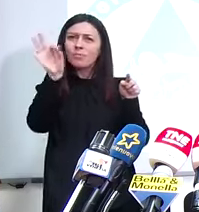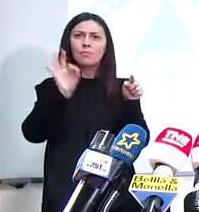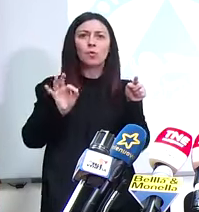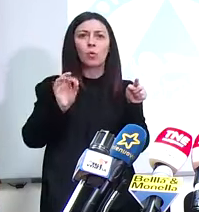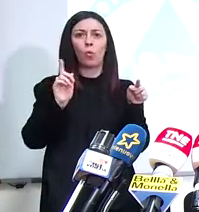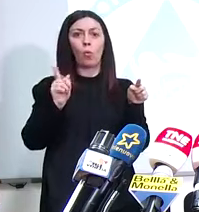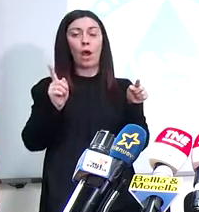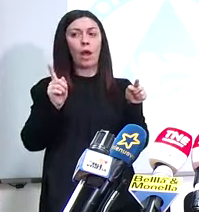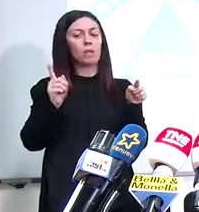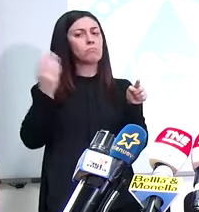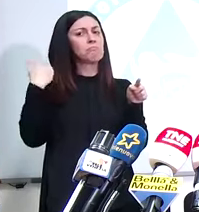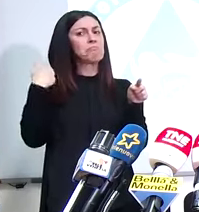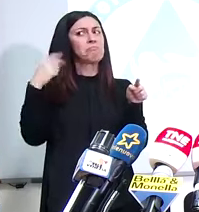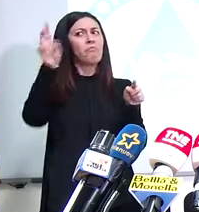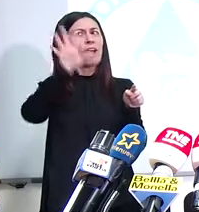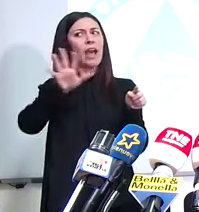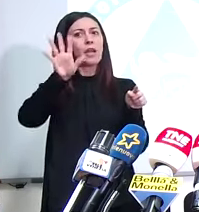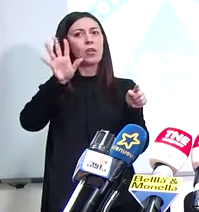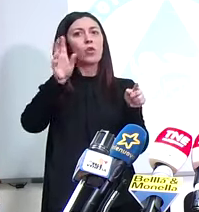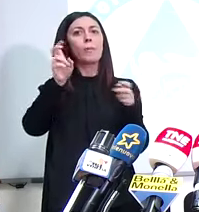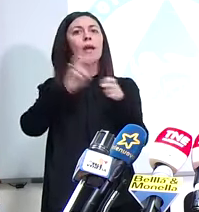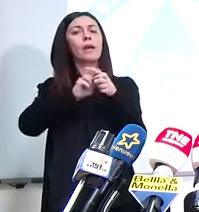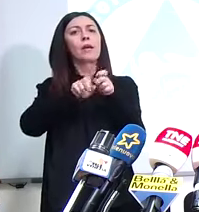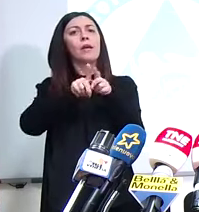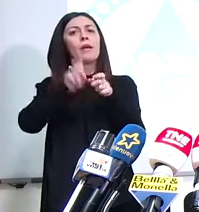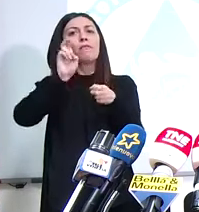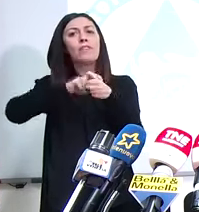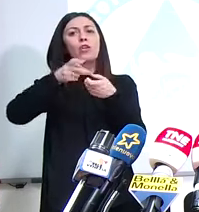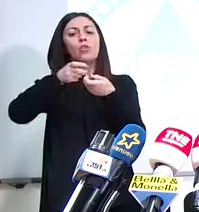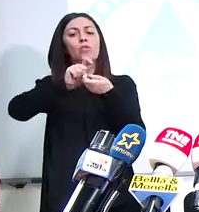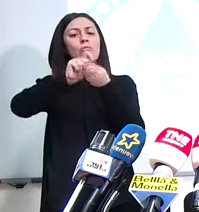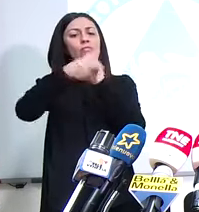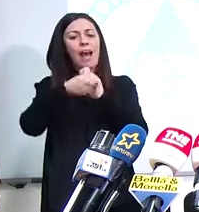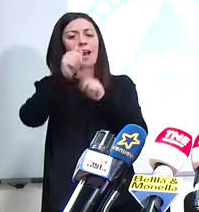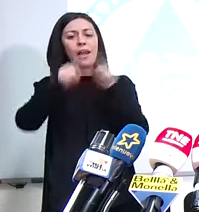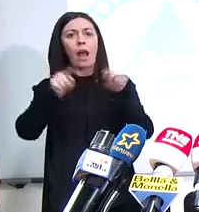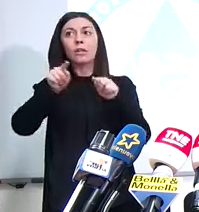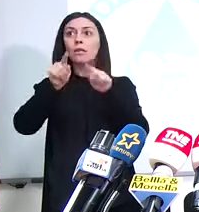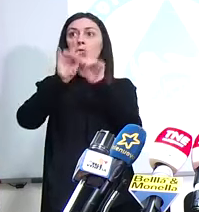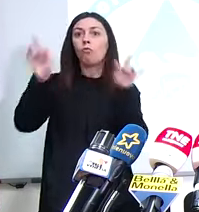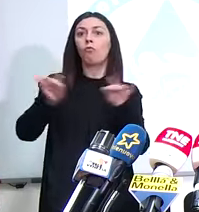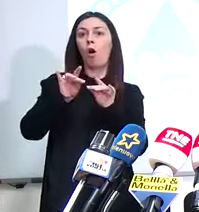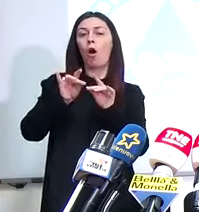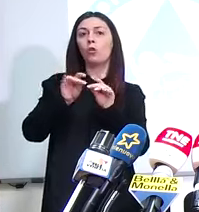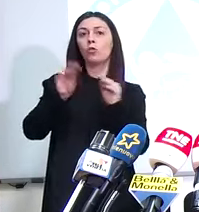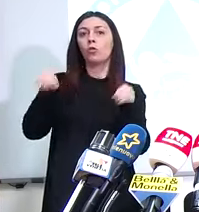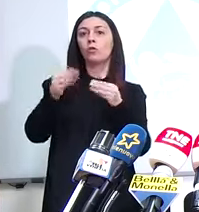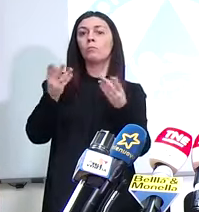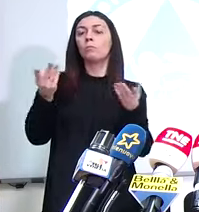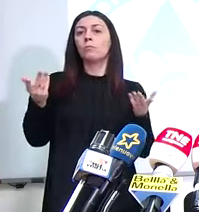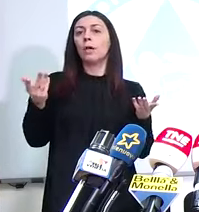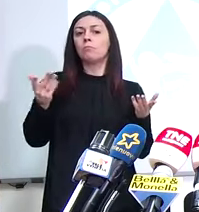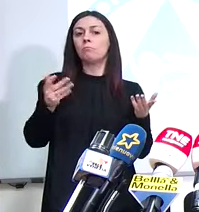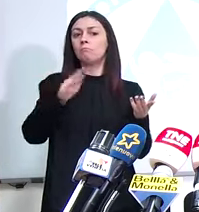niente ma siccome mi ricordavo che proprio a natale ed era stata fatta questa